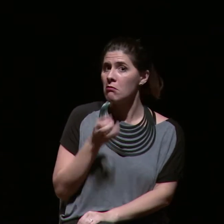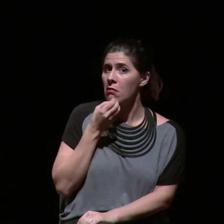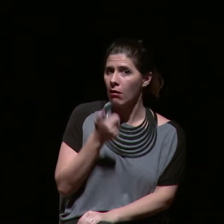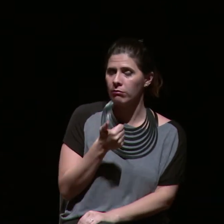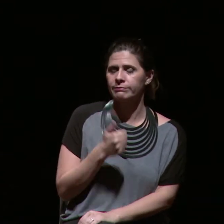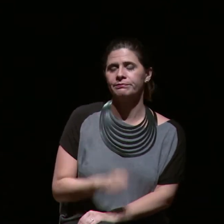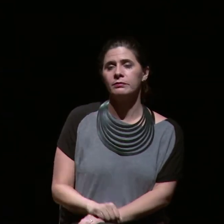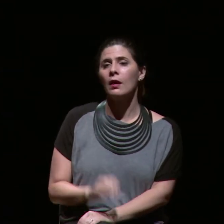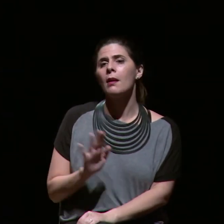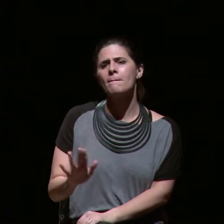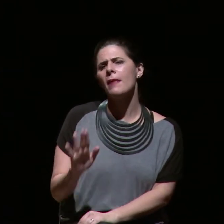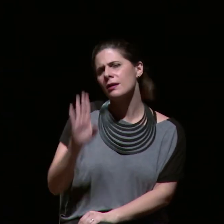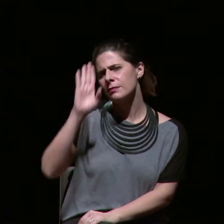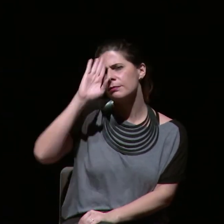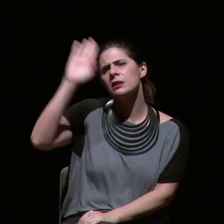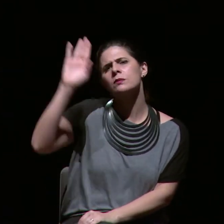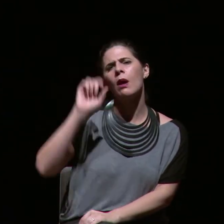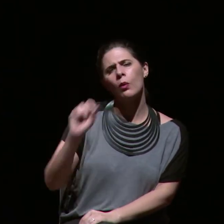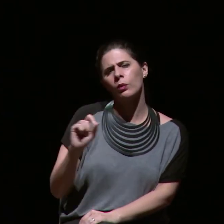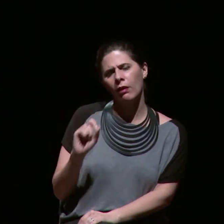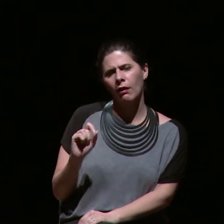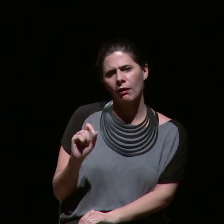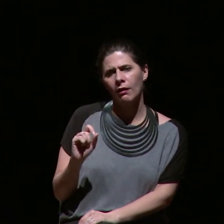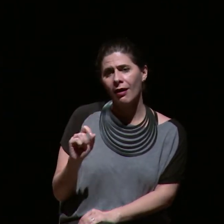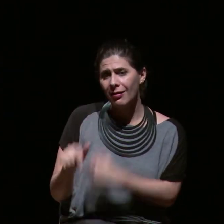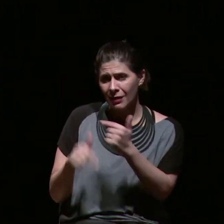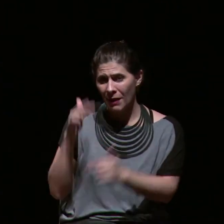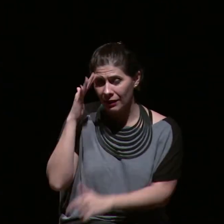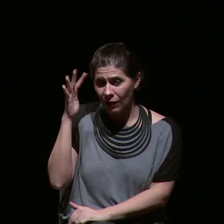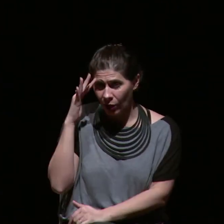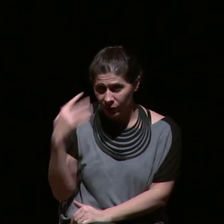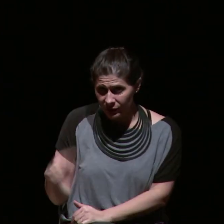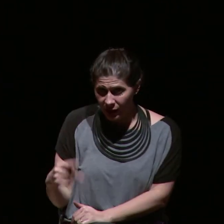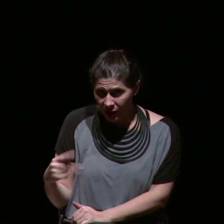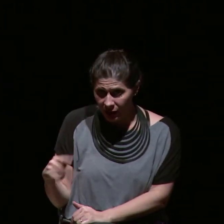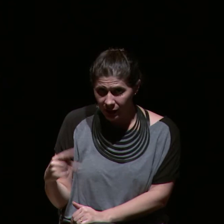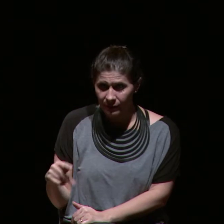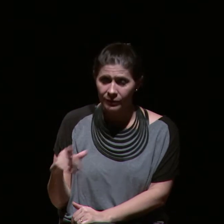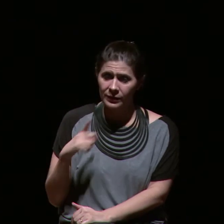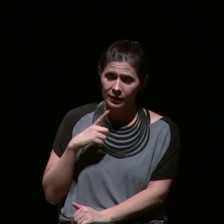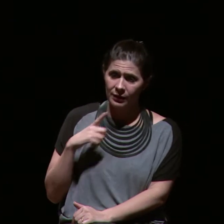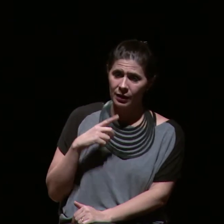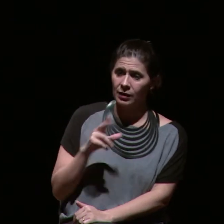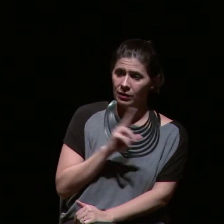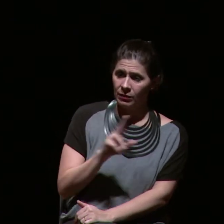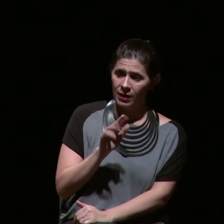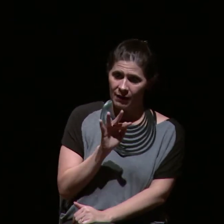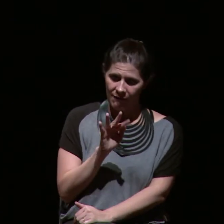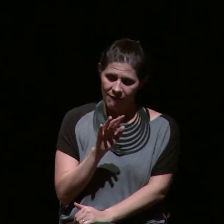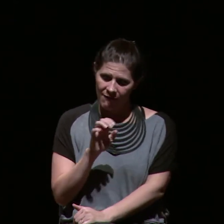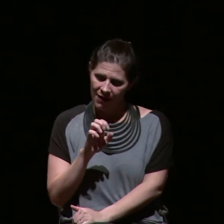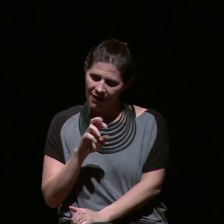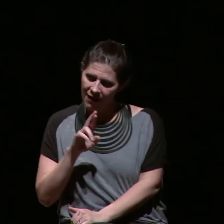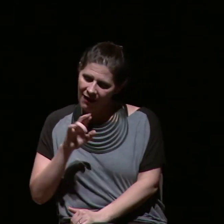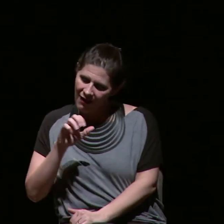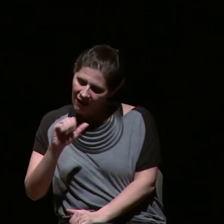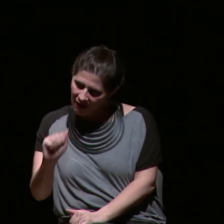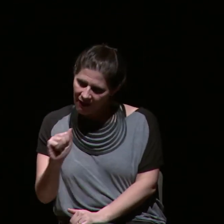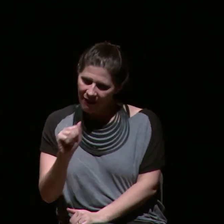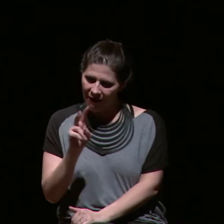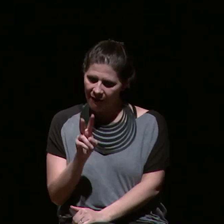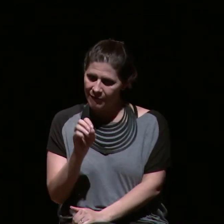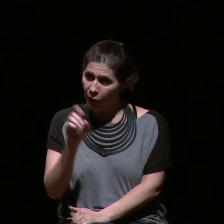ao trabalho teórico de Renato refere-se à manutenção do selo editorial chamado Férrea Vox, do qual ele é